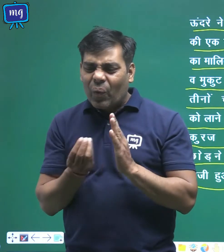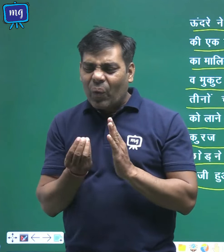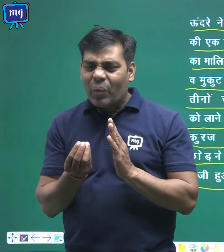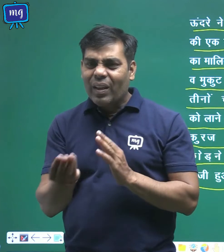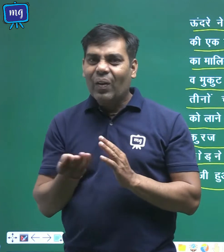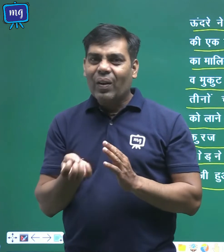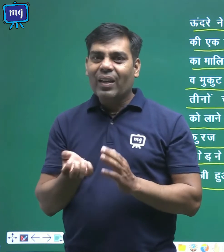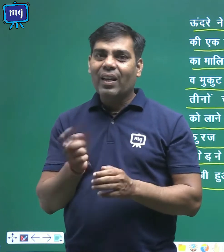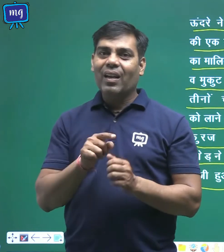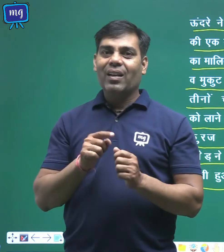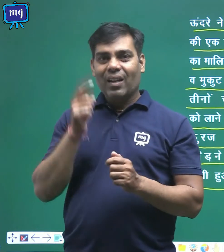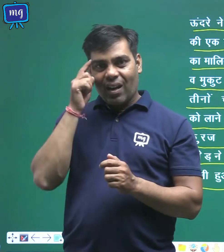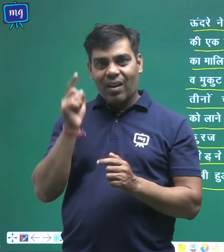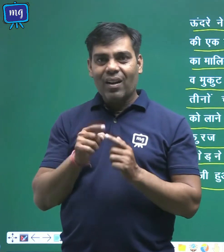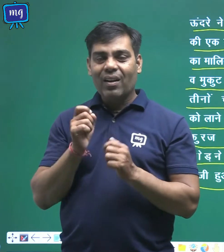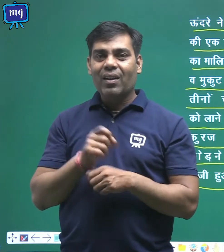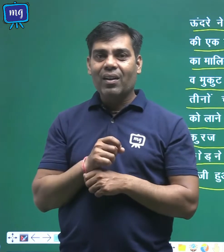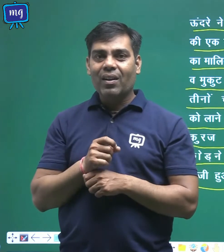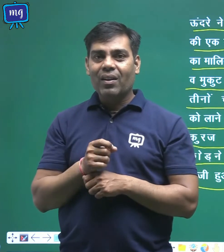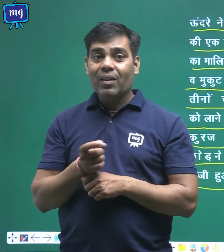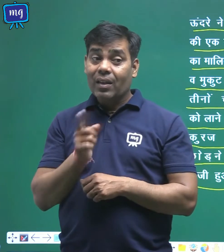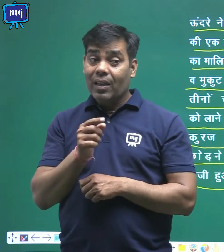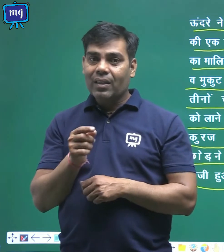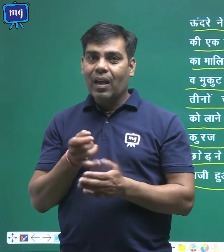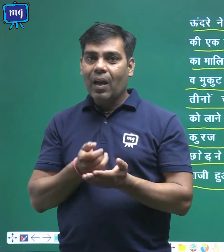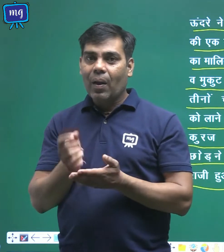होने के कारण खेत का मालिक